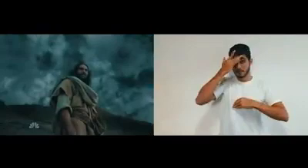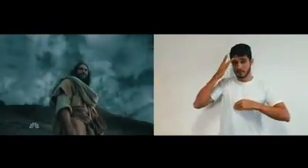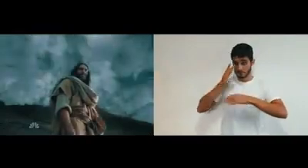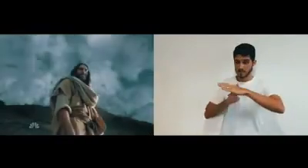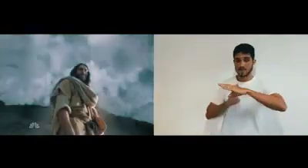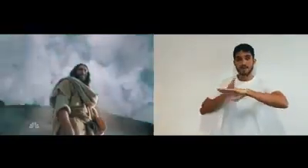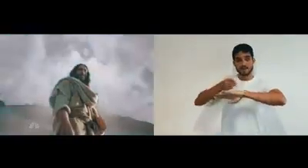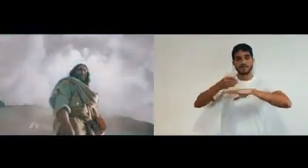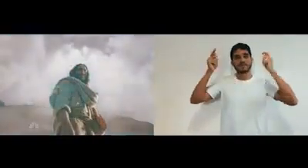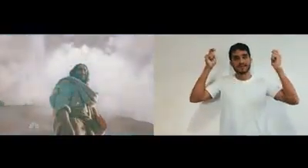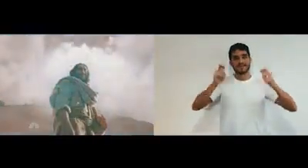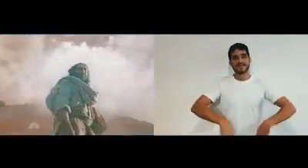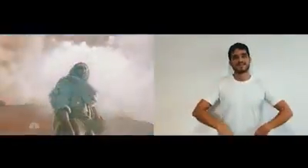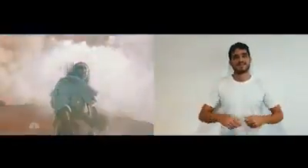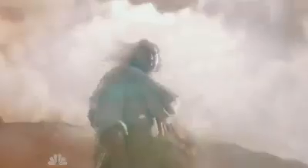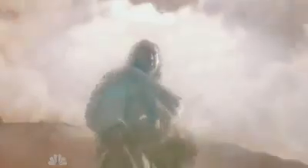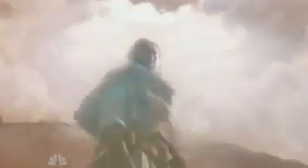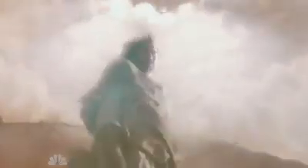homem passar.